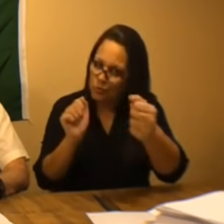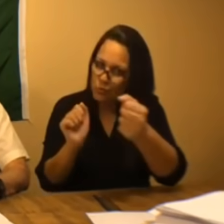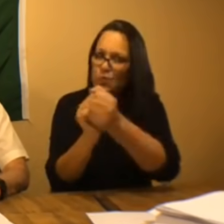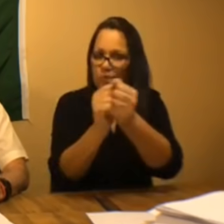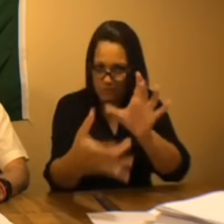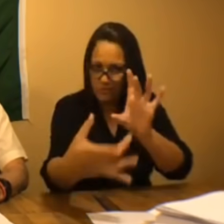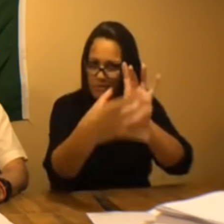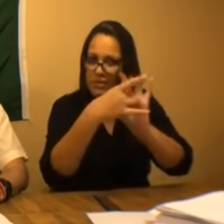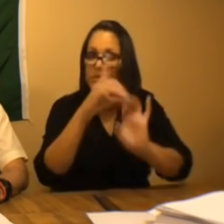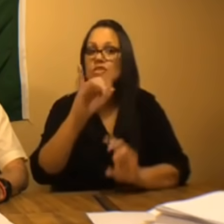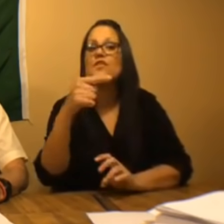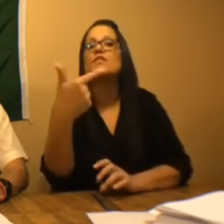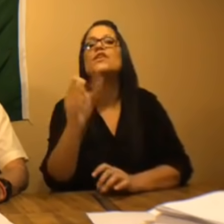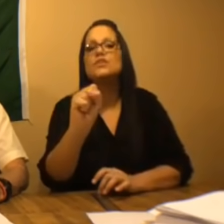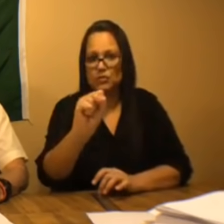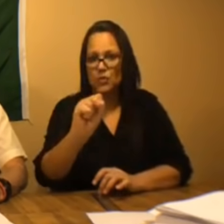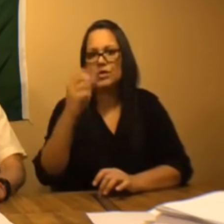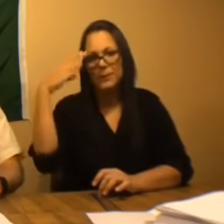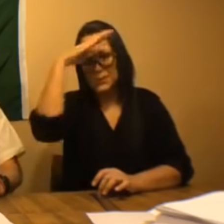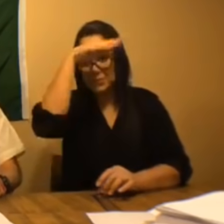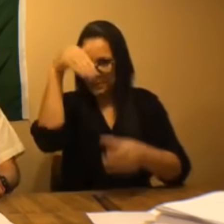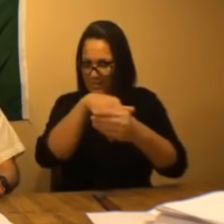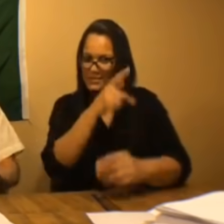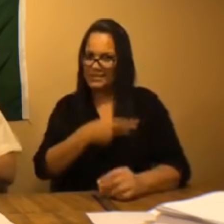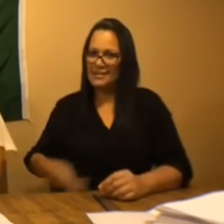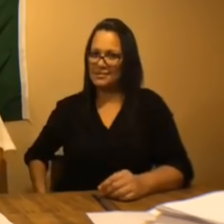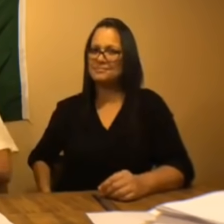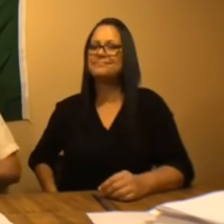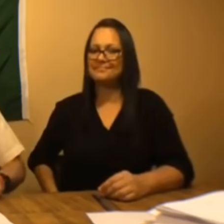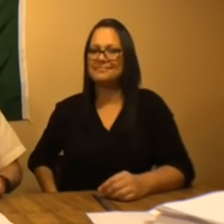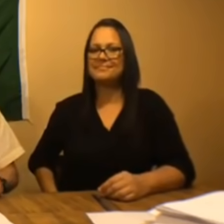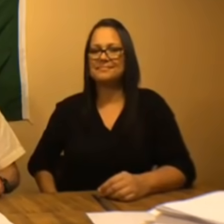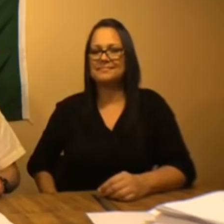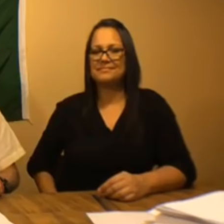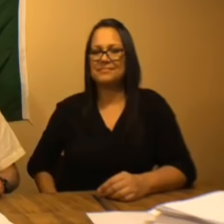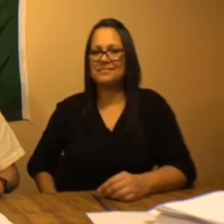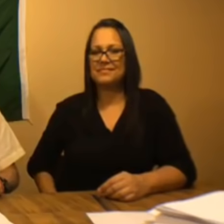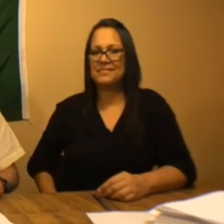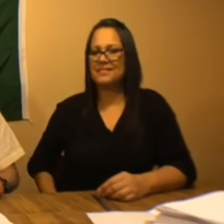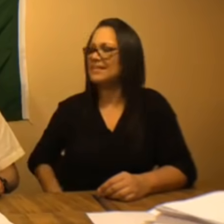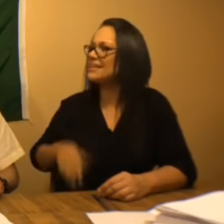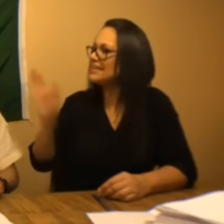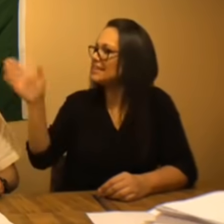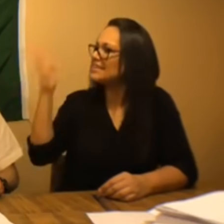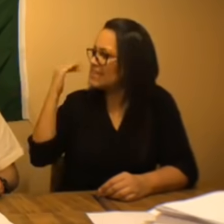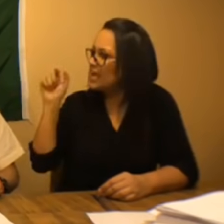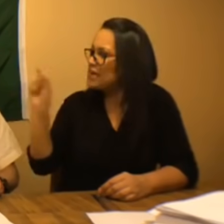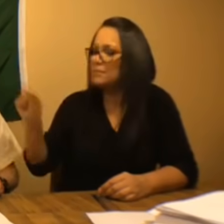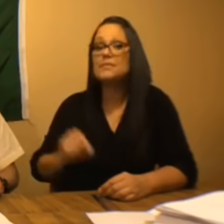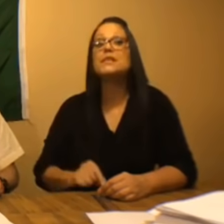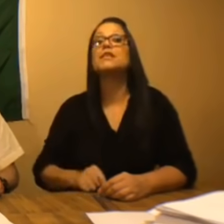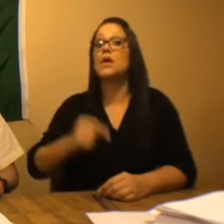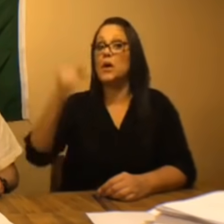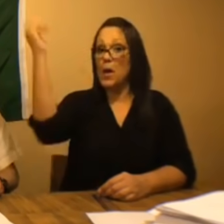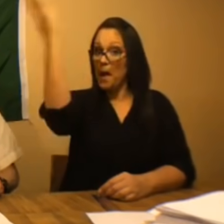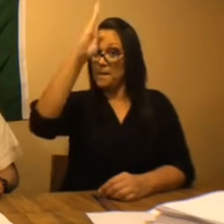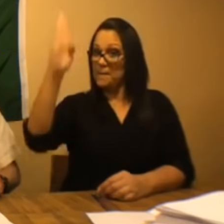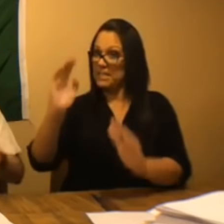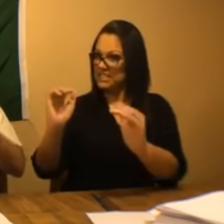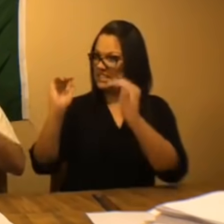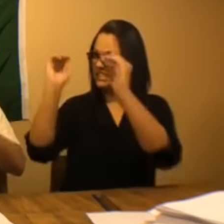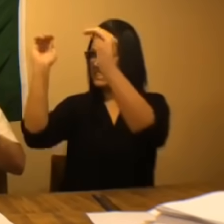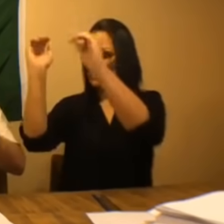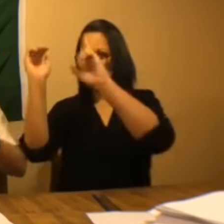Dia 28, Jair Bolsonaro, nosso presidente. Brasil acima de tudo. Miguel, comanda o grito de guerra. Brasil acima de